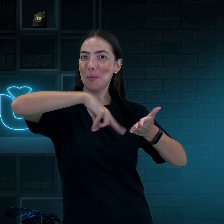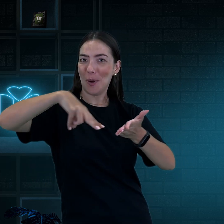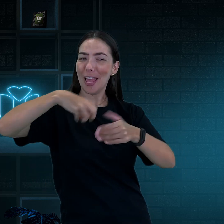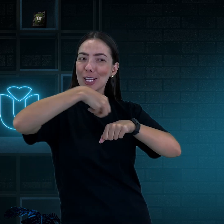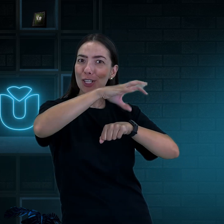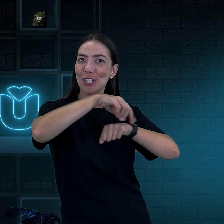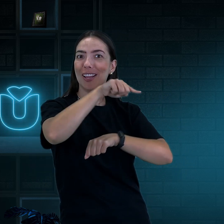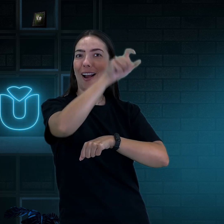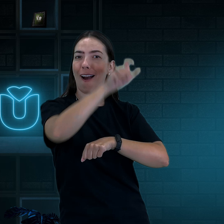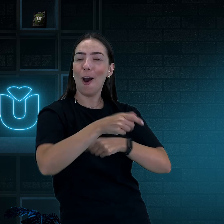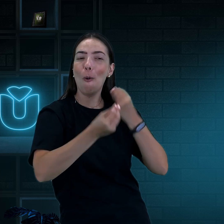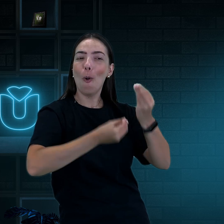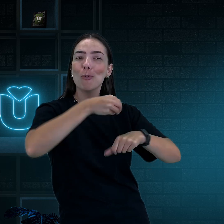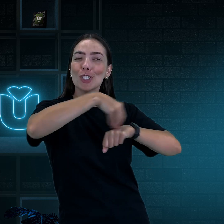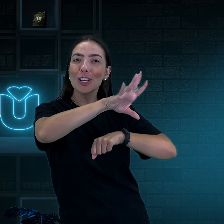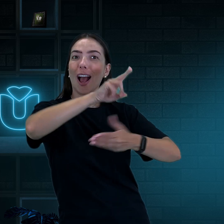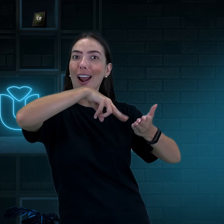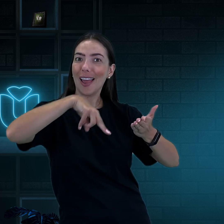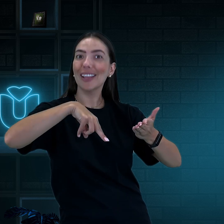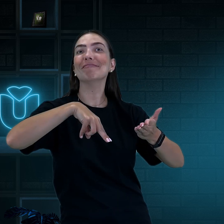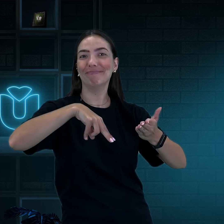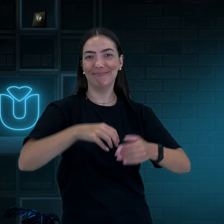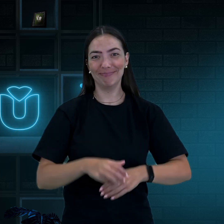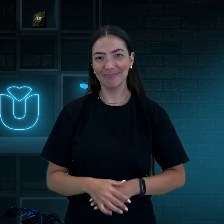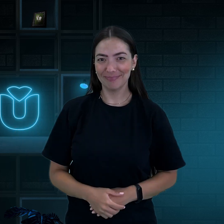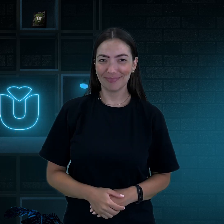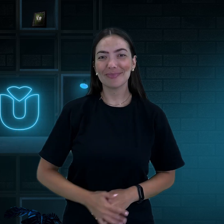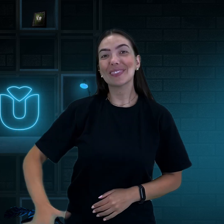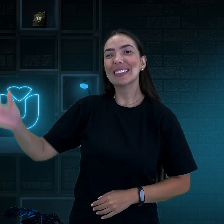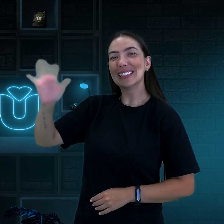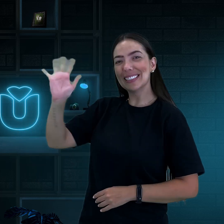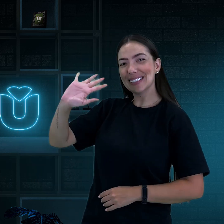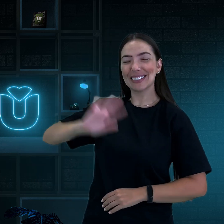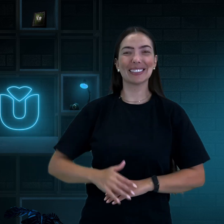Dicas para pessoas surdas para aprender a ler. Qual a dica que você dá? Até mais!